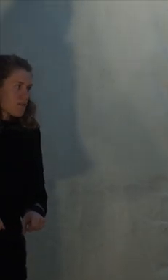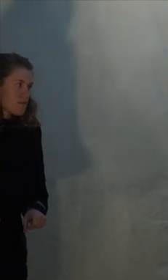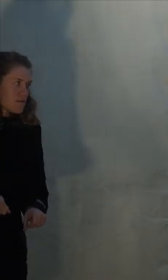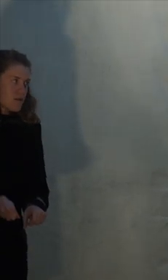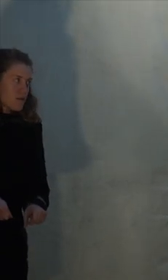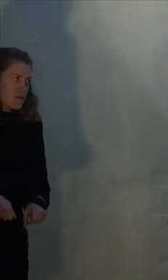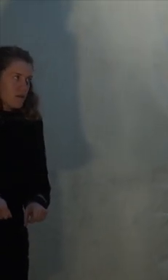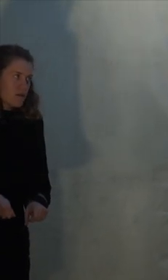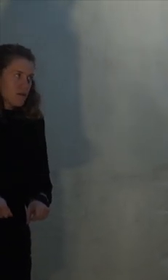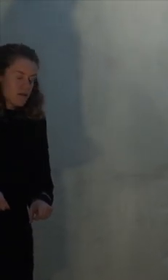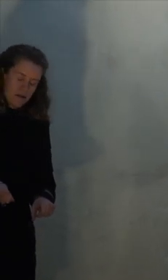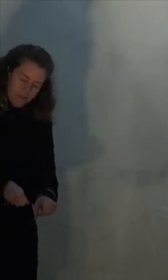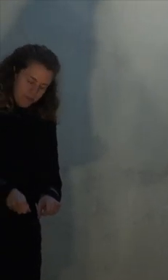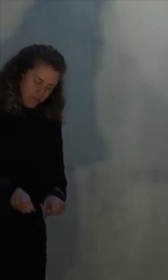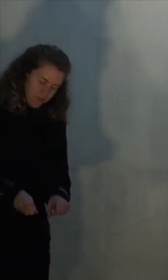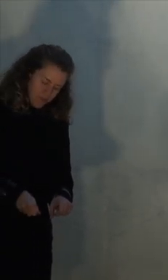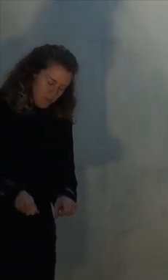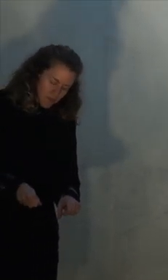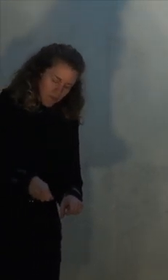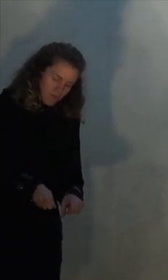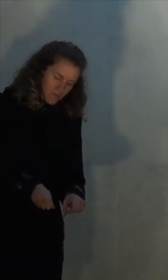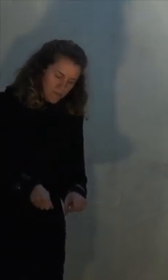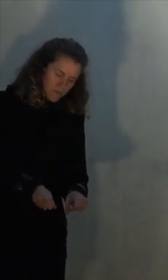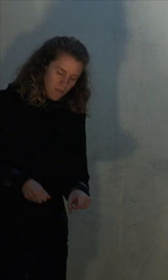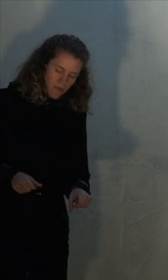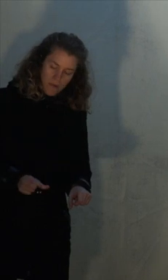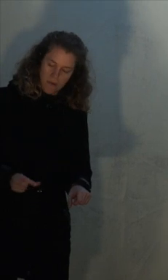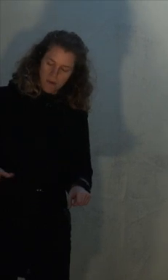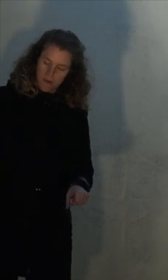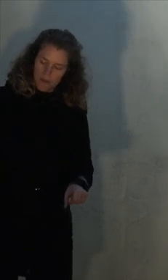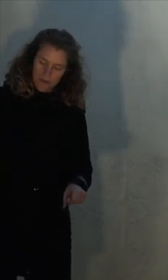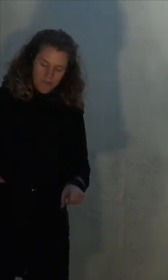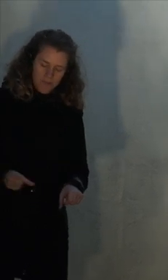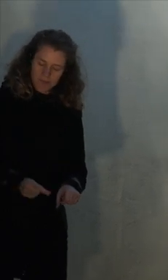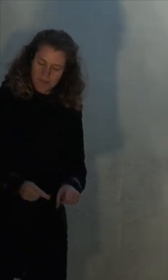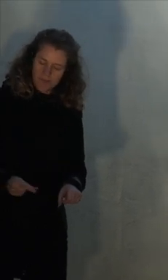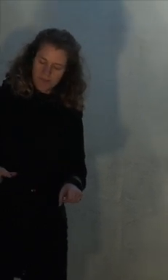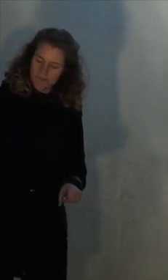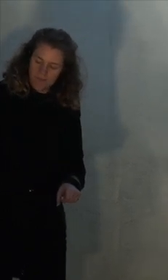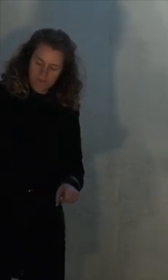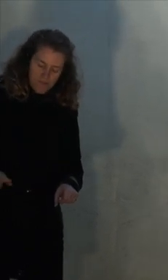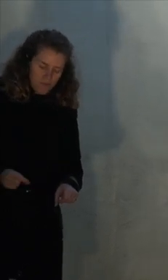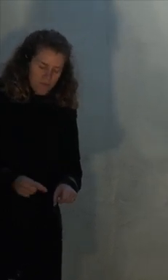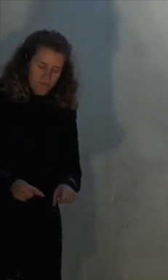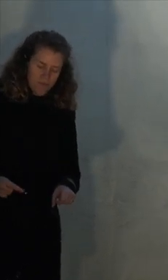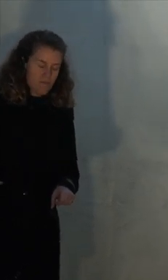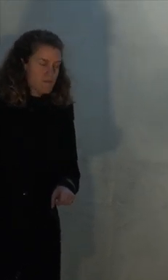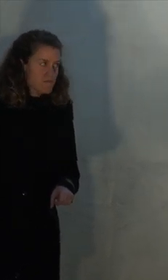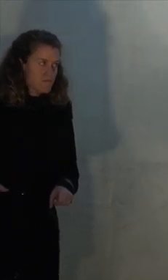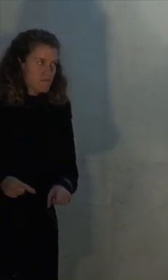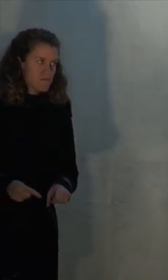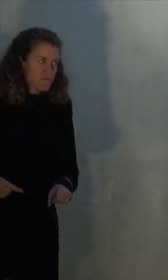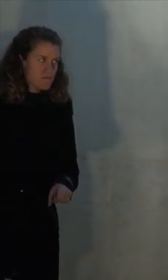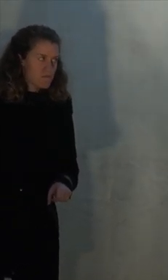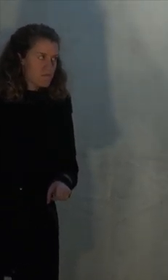vistas. Nos tomamos una copa y mientras hablamos de tu porvenir, te puede resultar muy importante para ti. Bueno, es